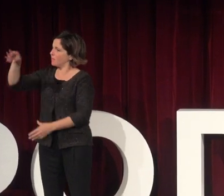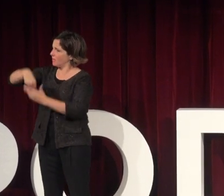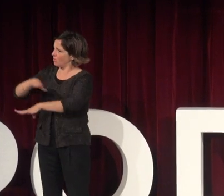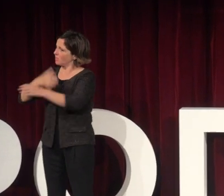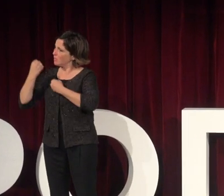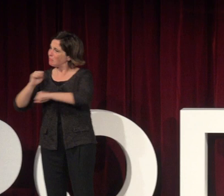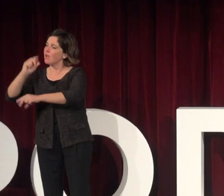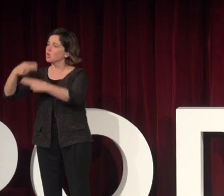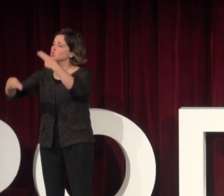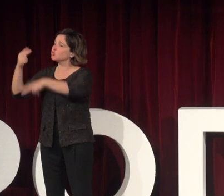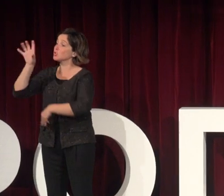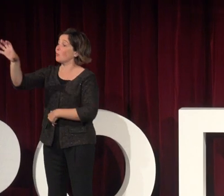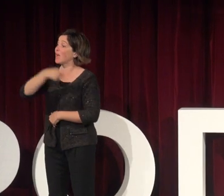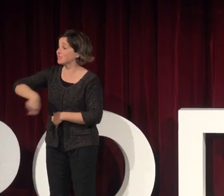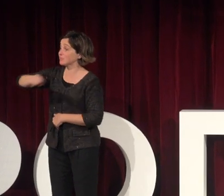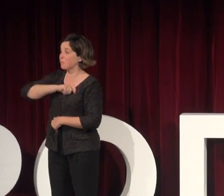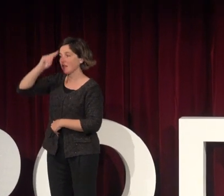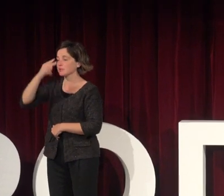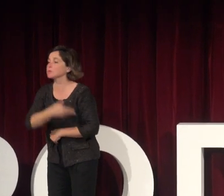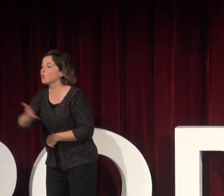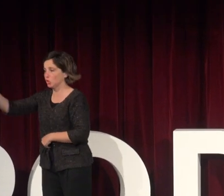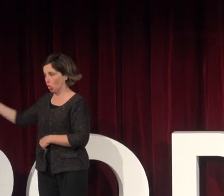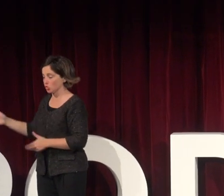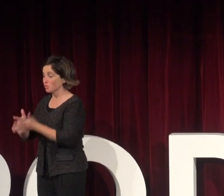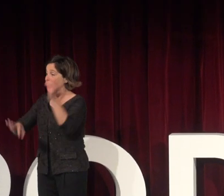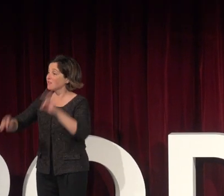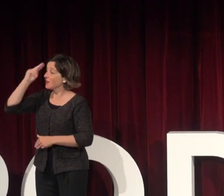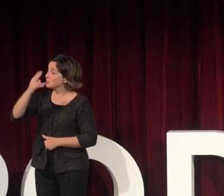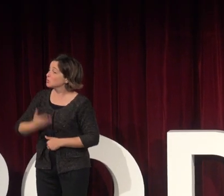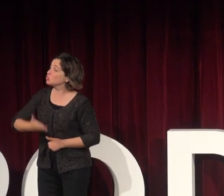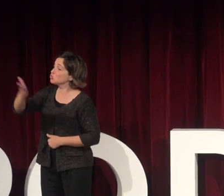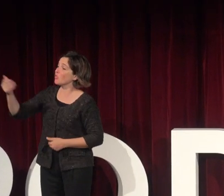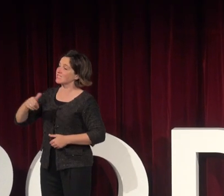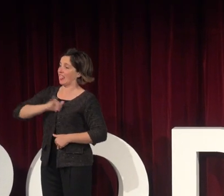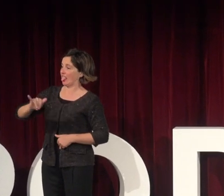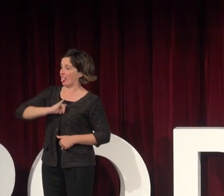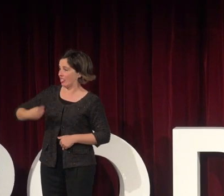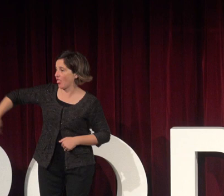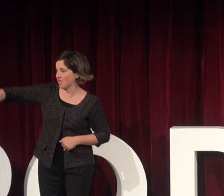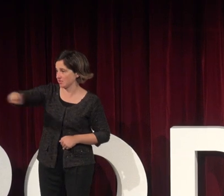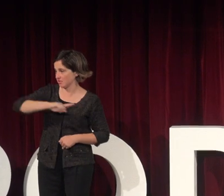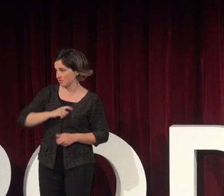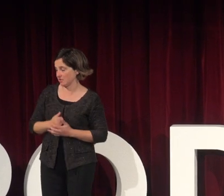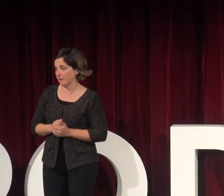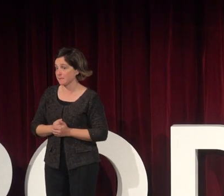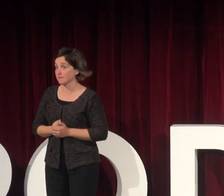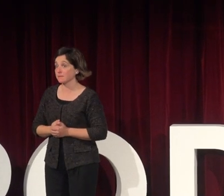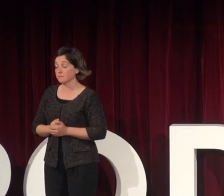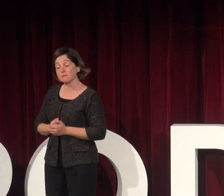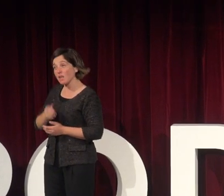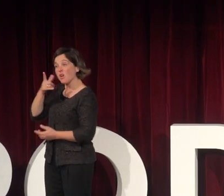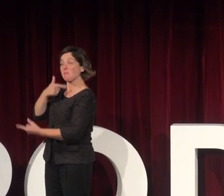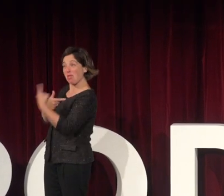gobierno, construyendo un país que respete a todo el mundo, que respete a todas las identidades. Y nos